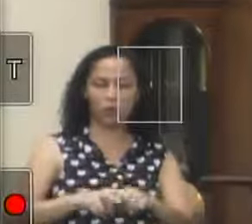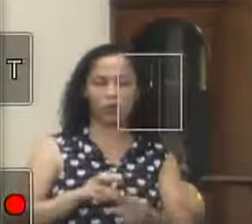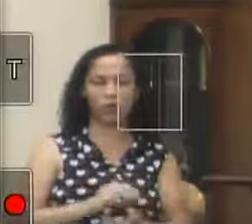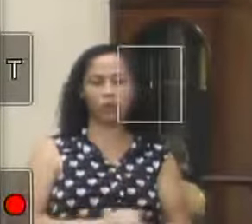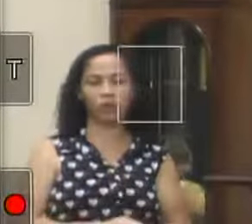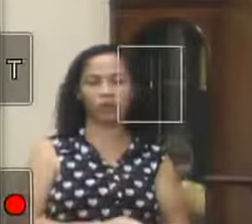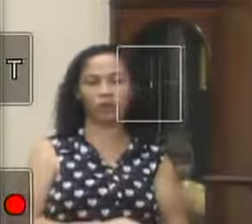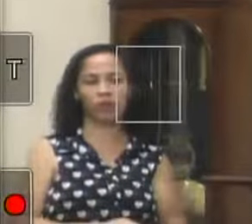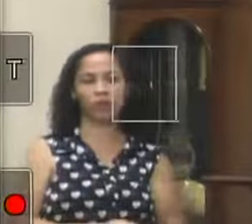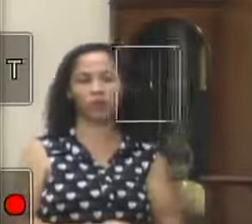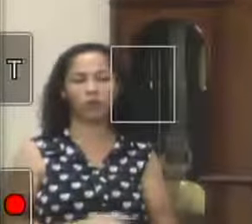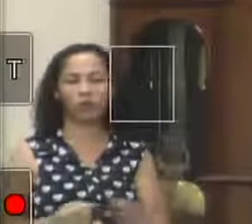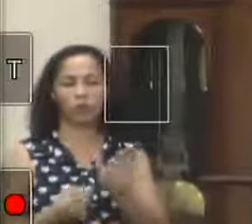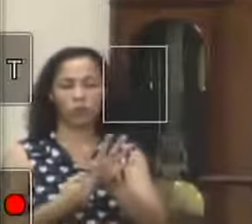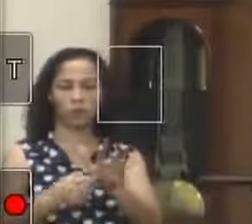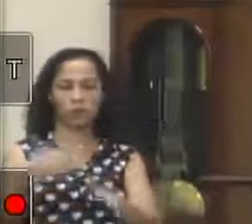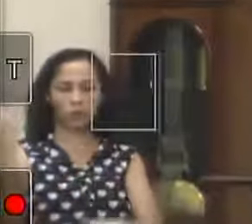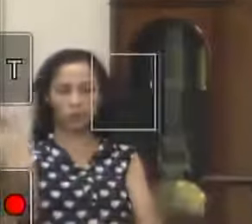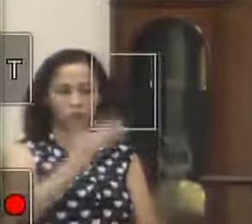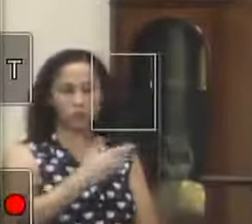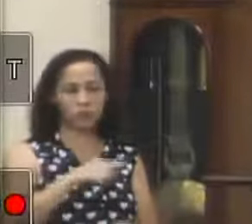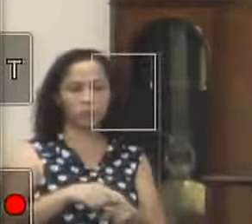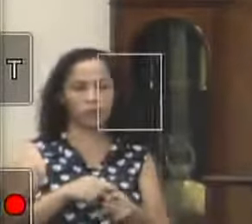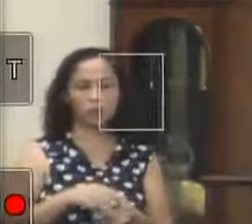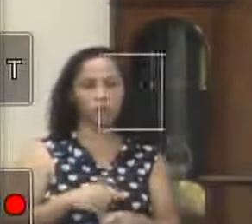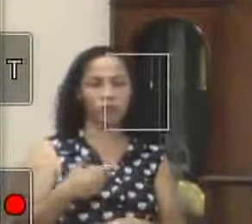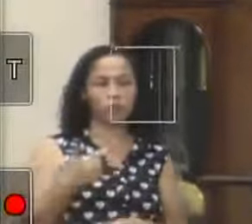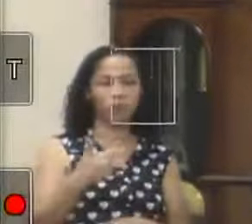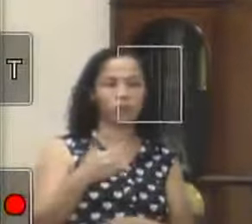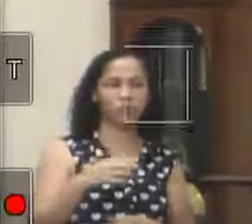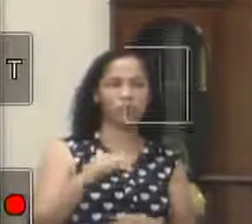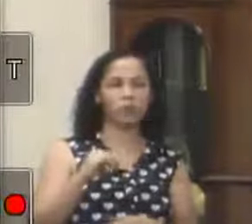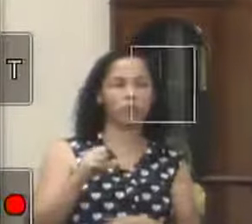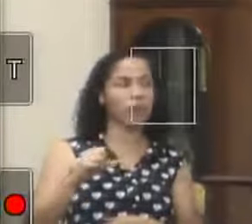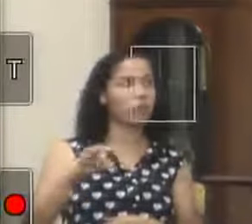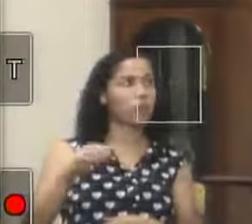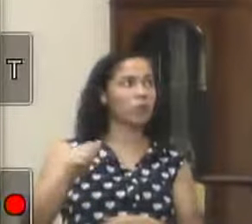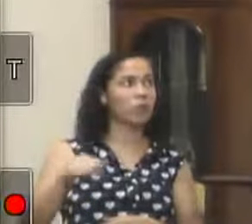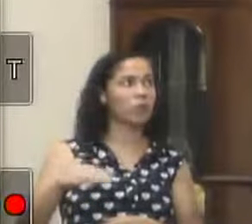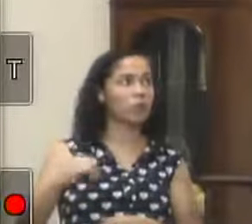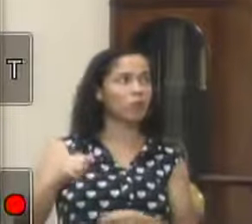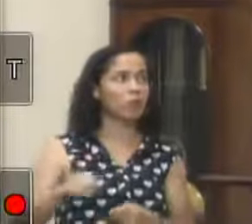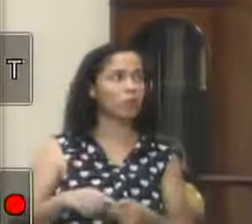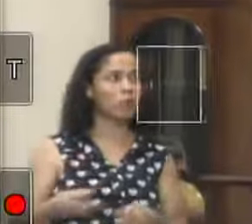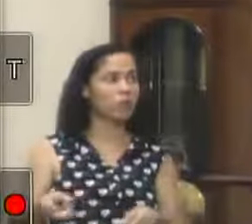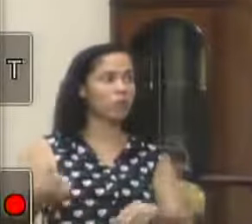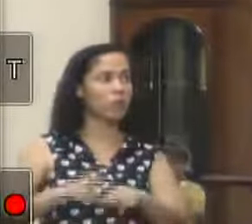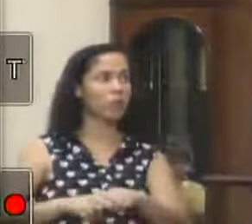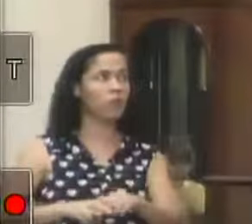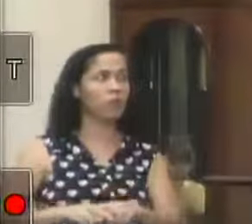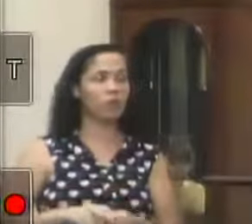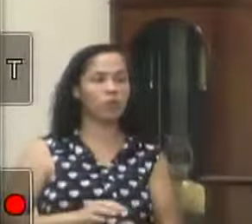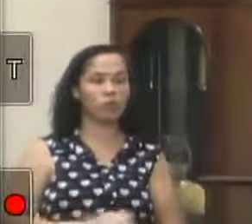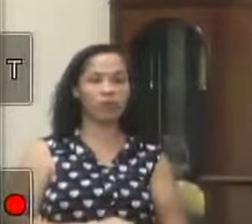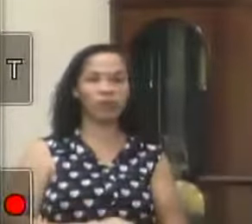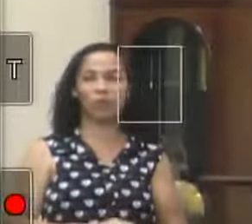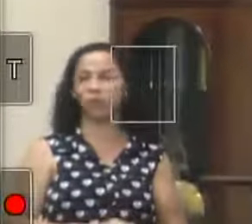de propositura de provas e tal. Na segunda instância tem aí alguns entendimentos que a prisão caberia em segunda